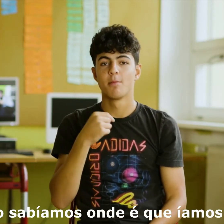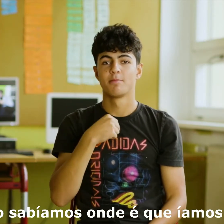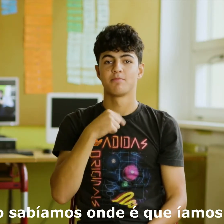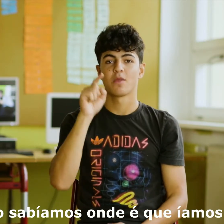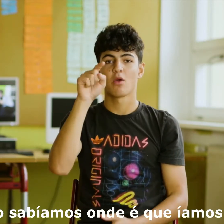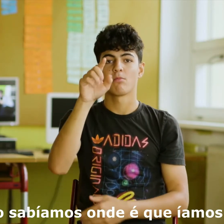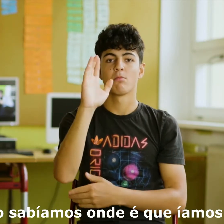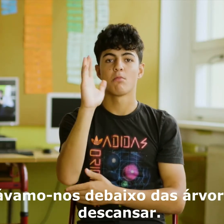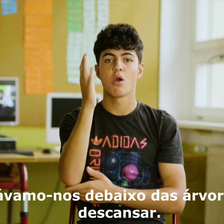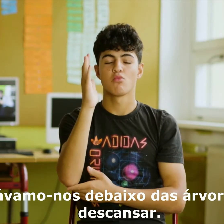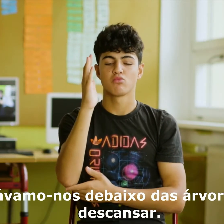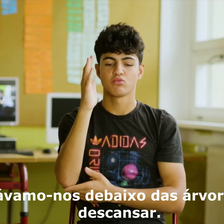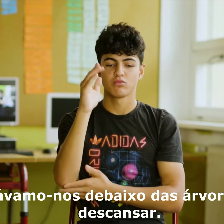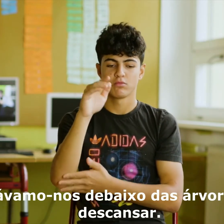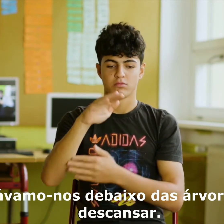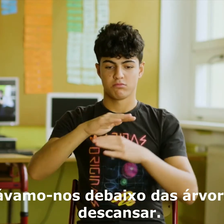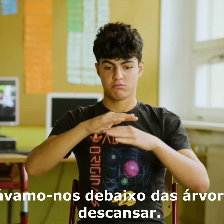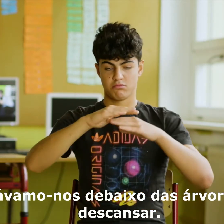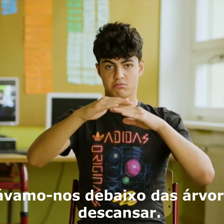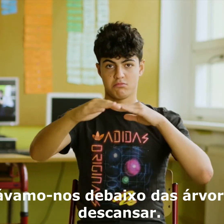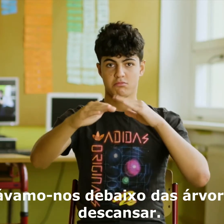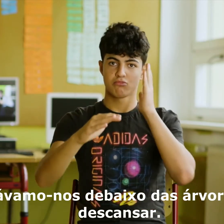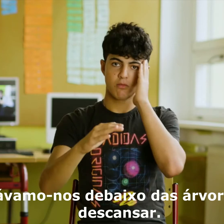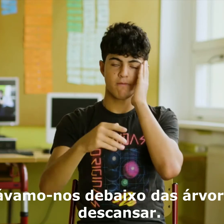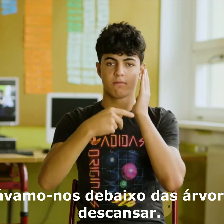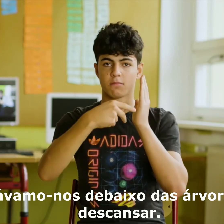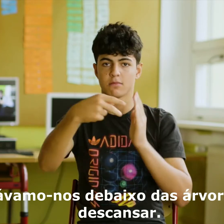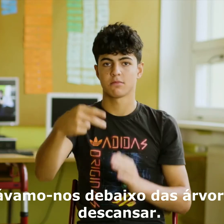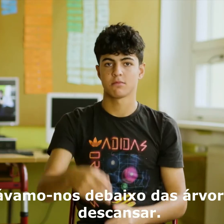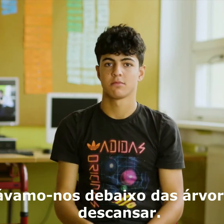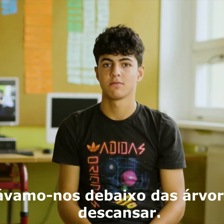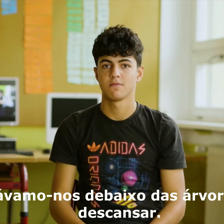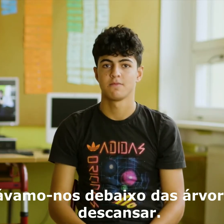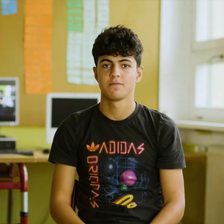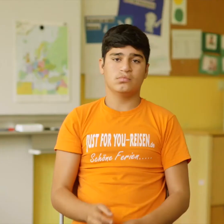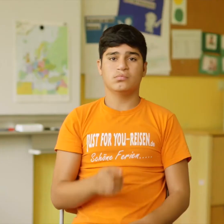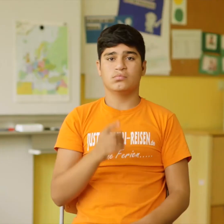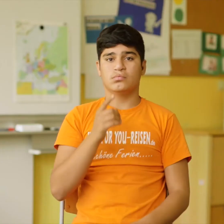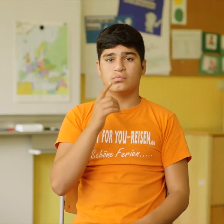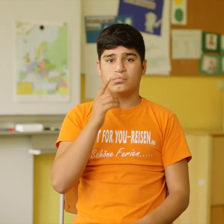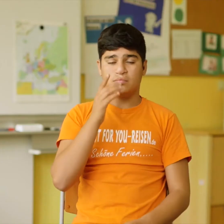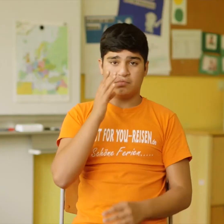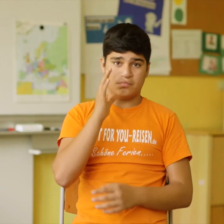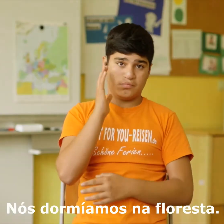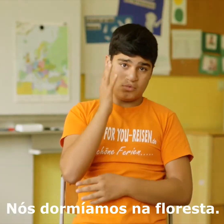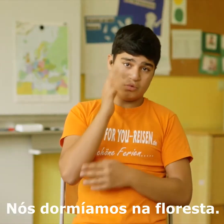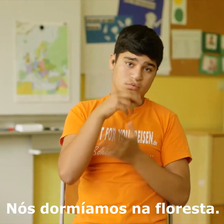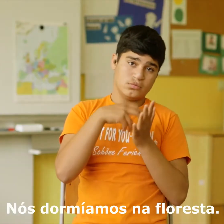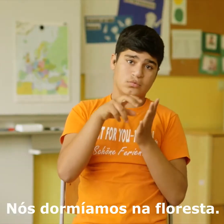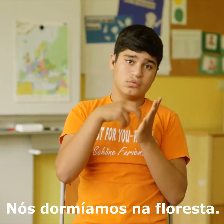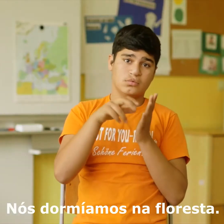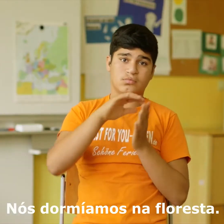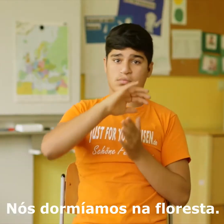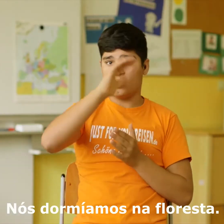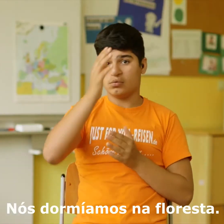dormir. Nós ficávamos detrás das árvores e dormíamos. Nós dormíamos na